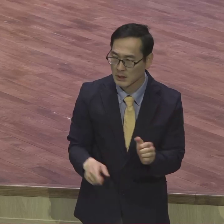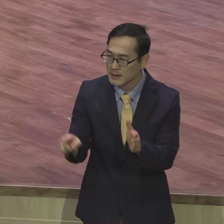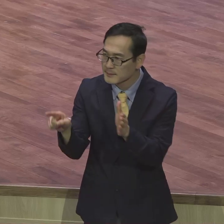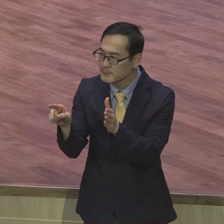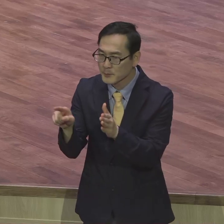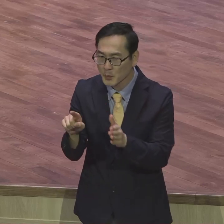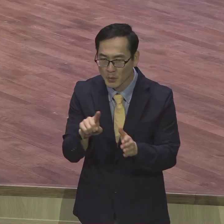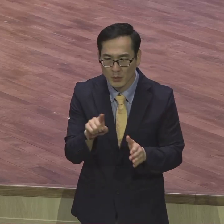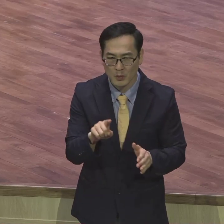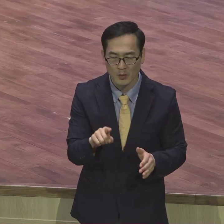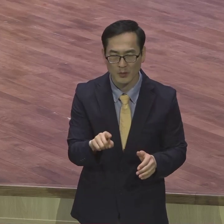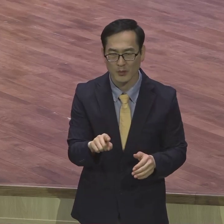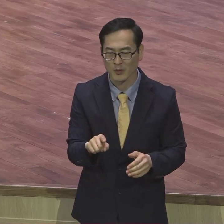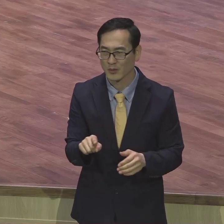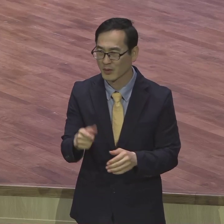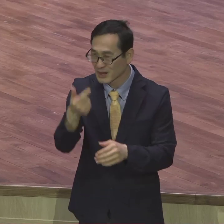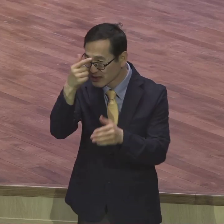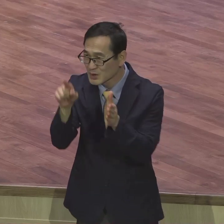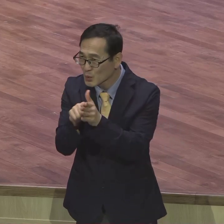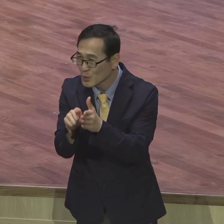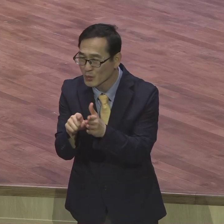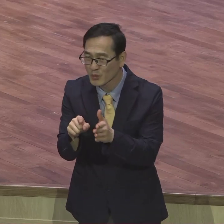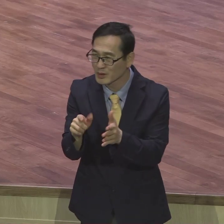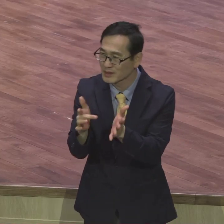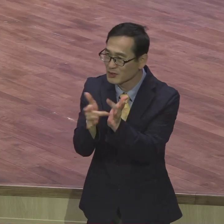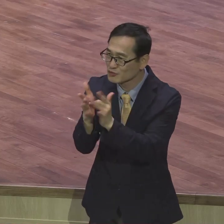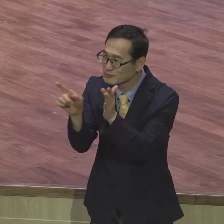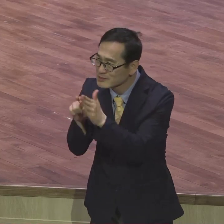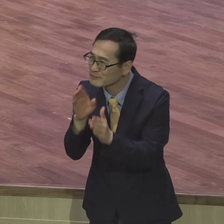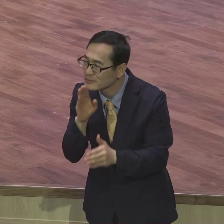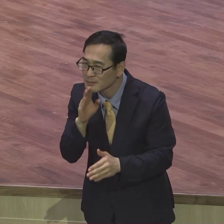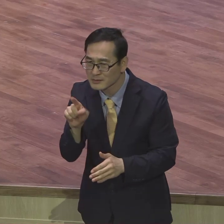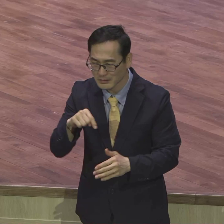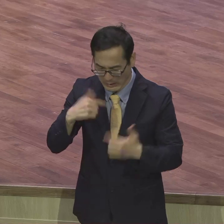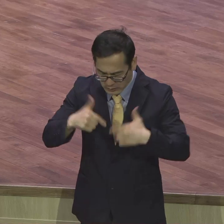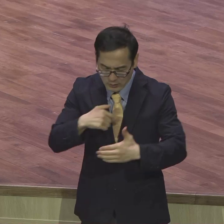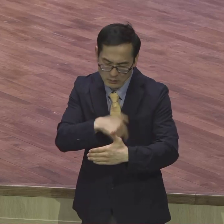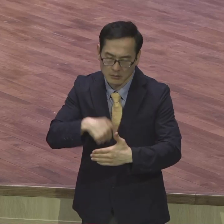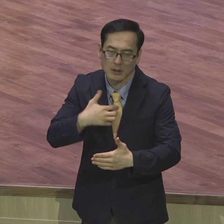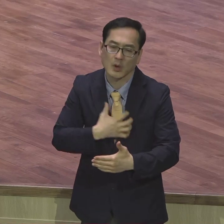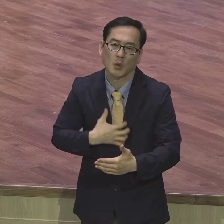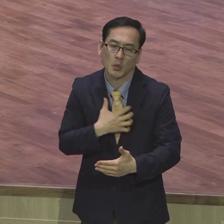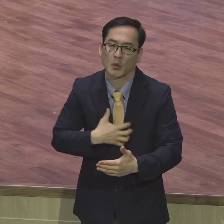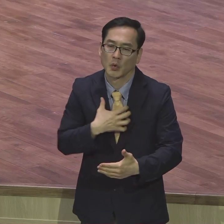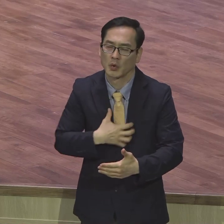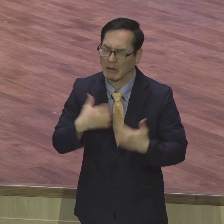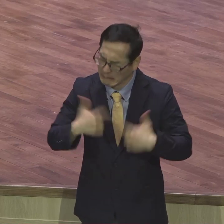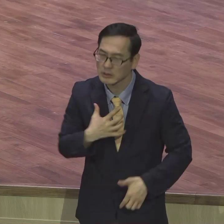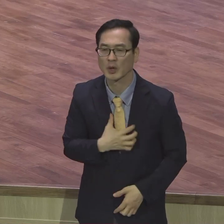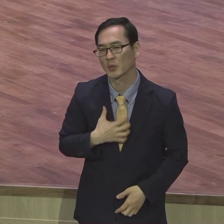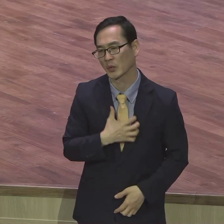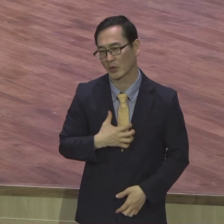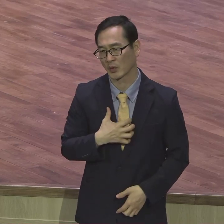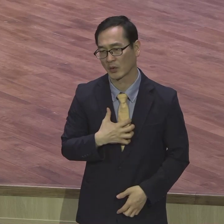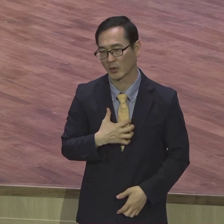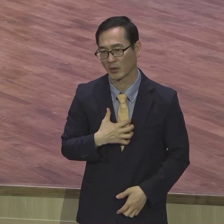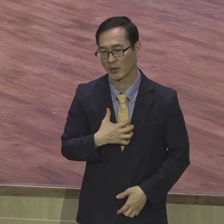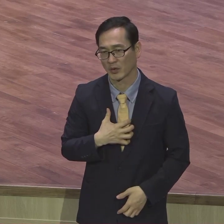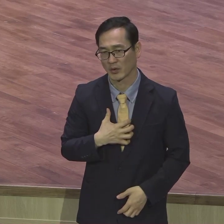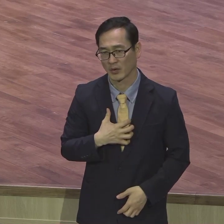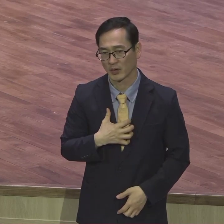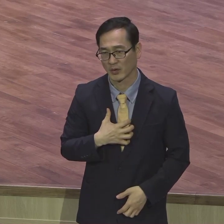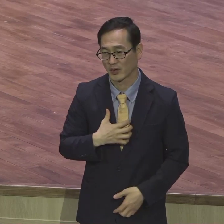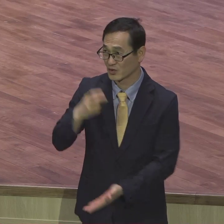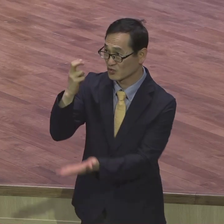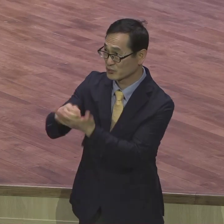이거는 신자도 아니고 종교시황을 합니다. 기독교 율법 꽉 잡혀서 모든 자기를 율법으로 남의 율법으로